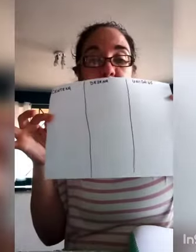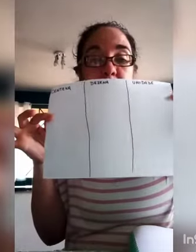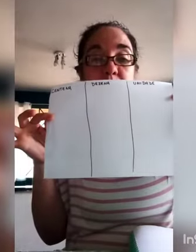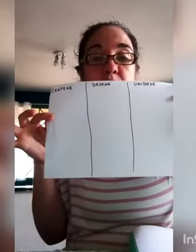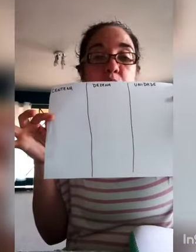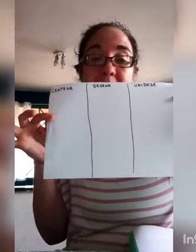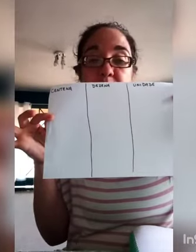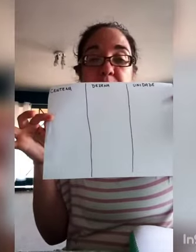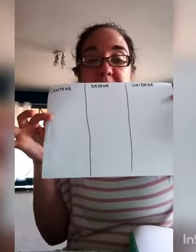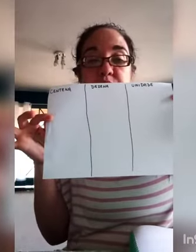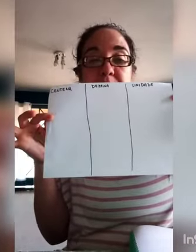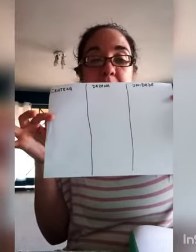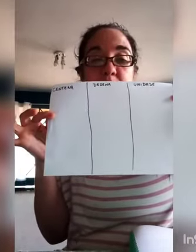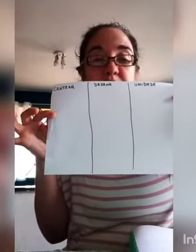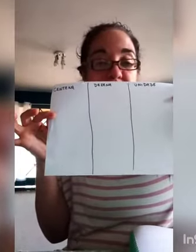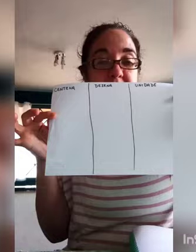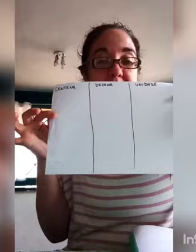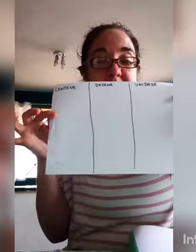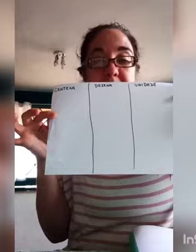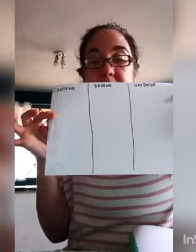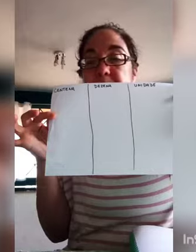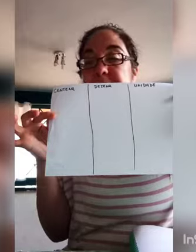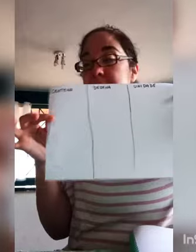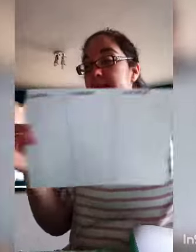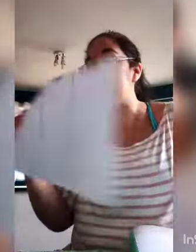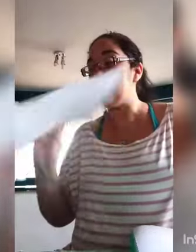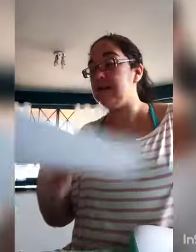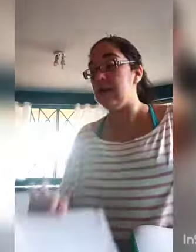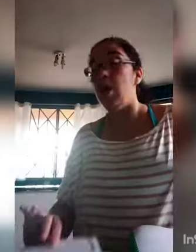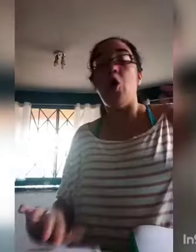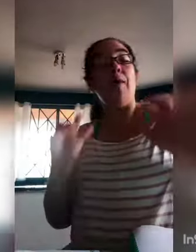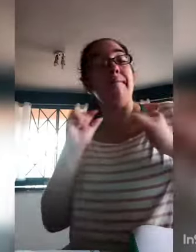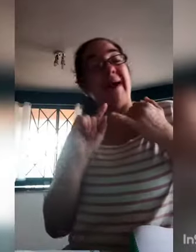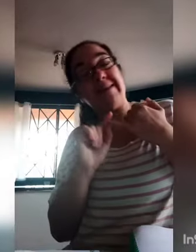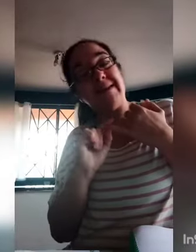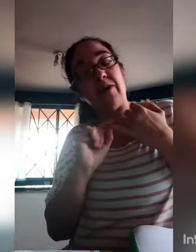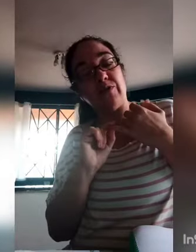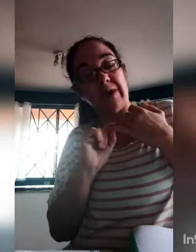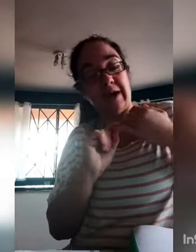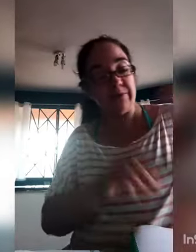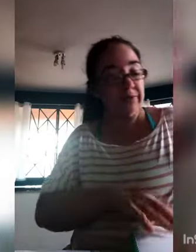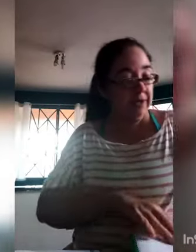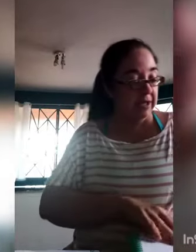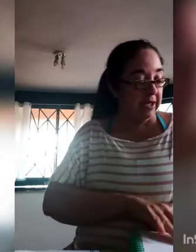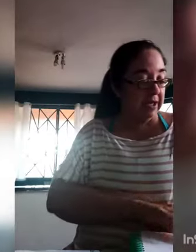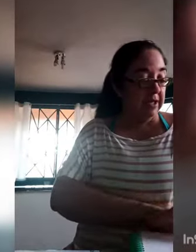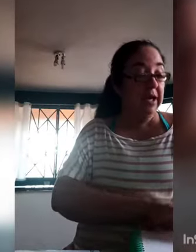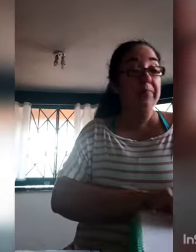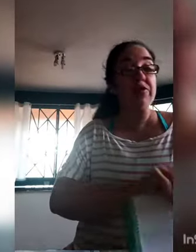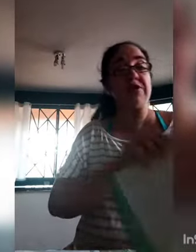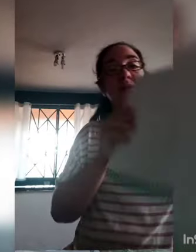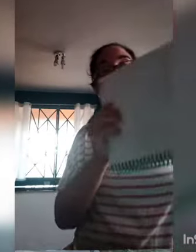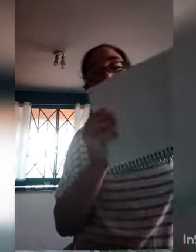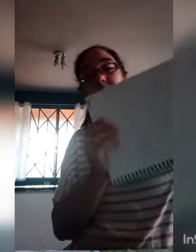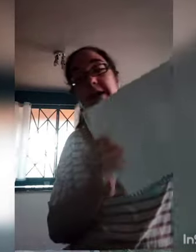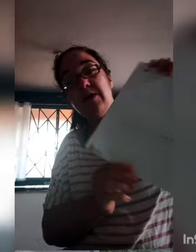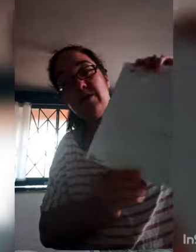o seu quadro posicional que nós fizemos semana passada, o material dourado e a apostila Ângulo